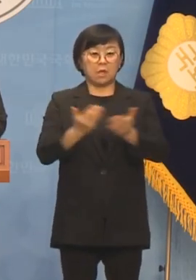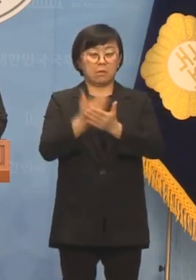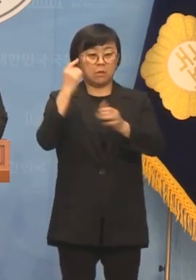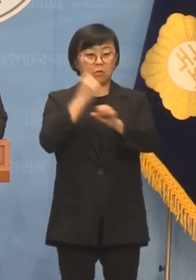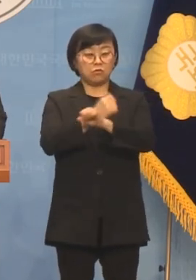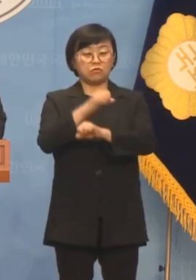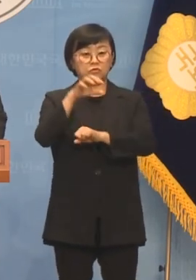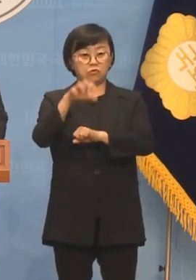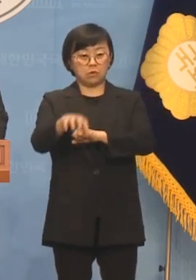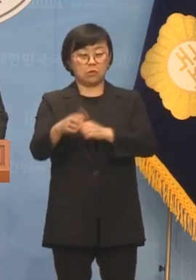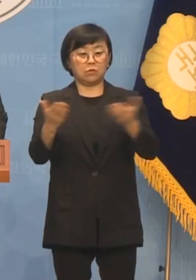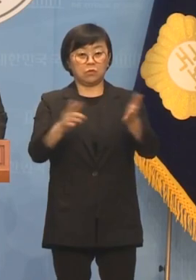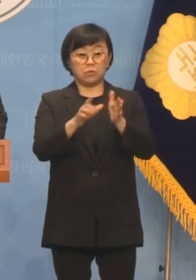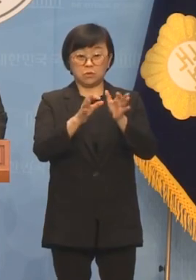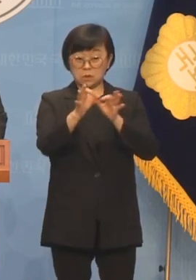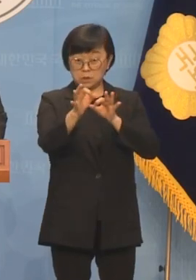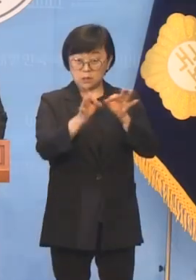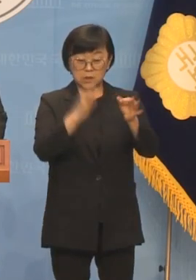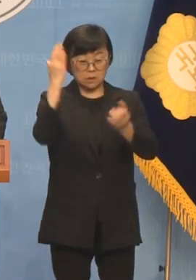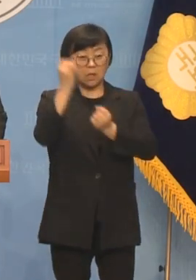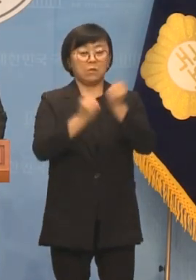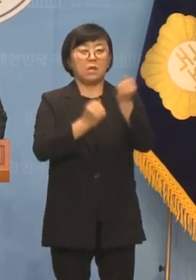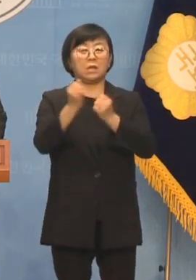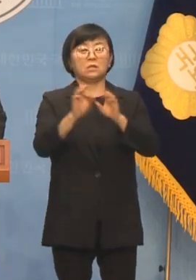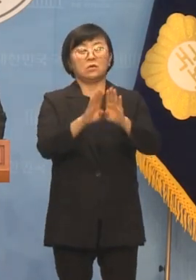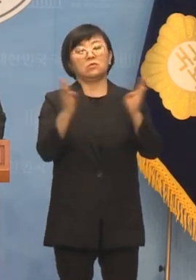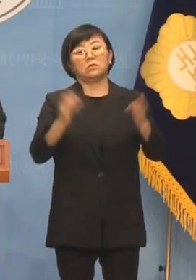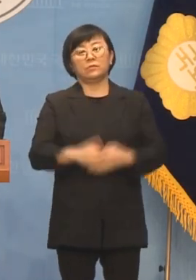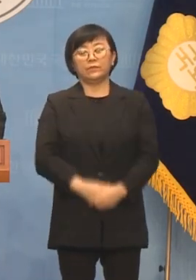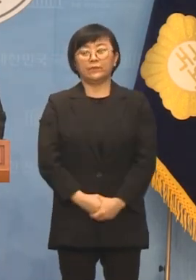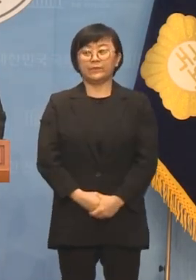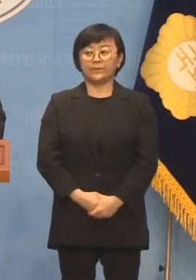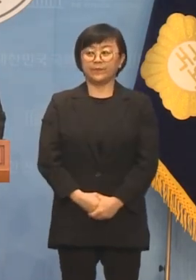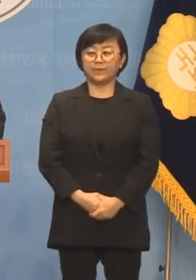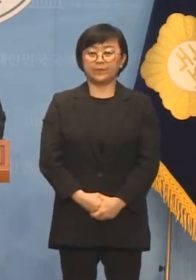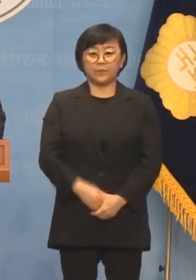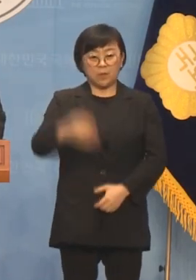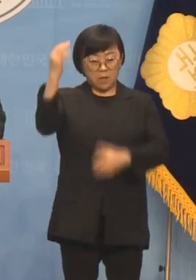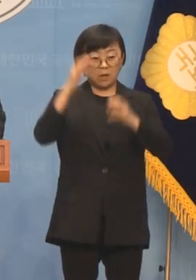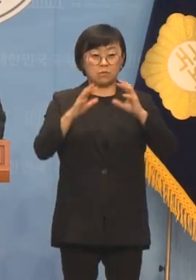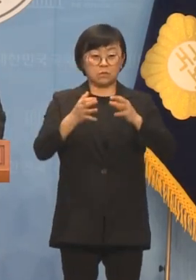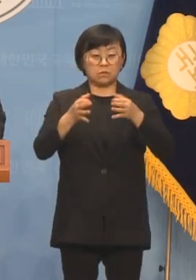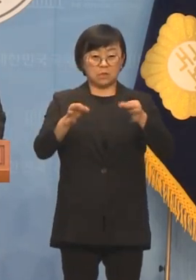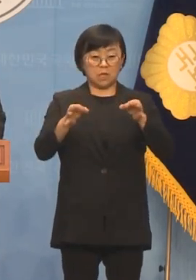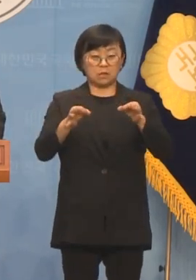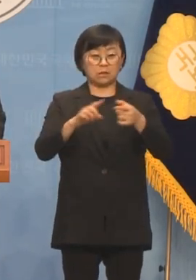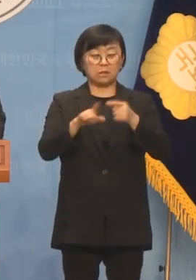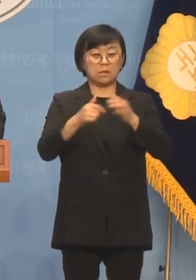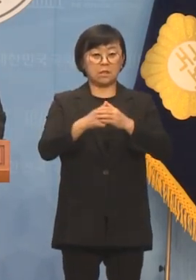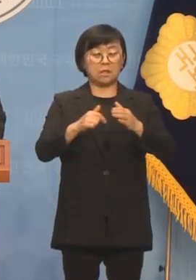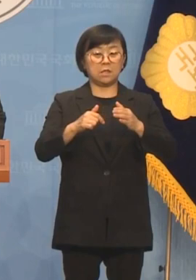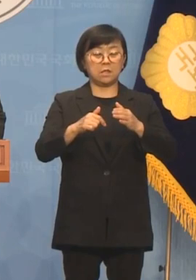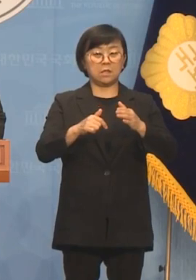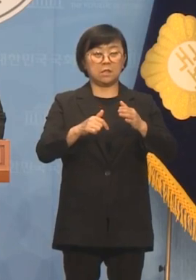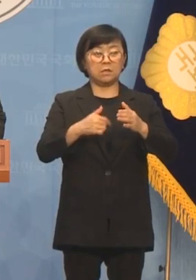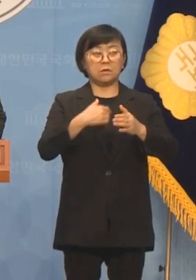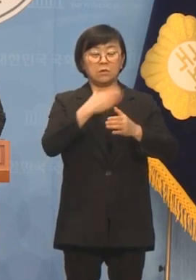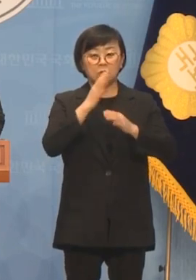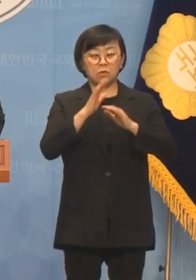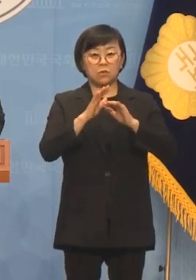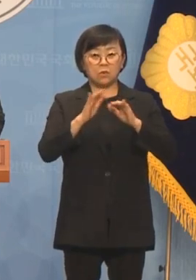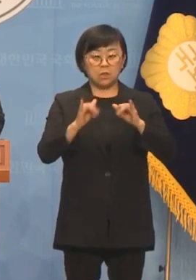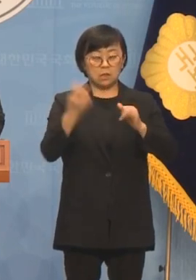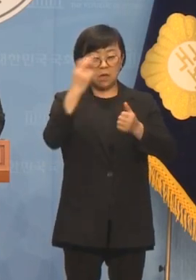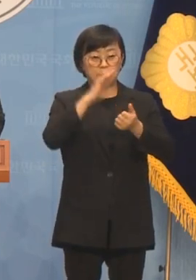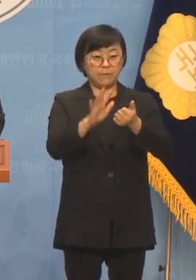한국개발연구원과 공동으로 노동시장 세미나까지 열었습니다. 한국은행은 이 자리에서 노인, 간병,